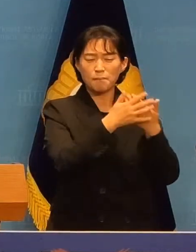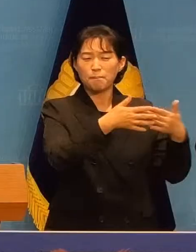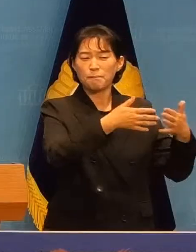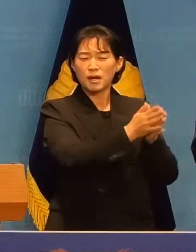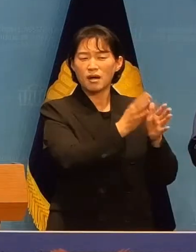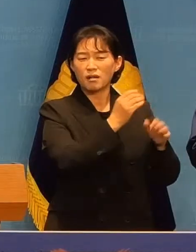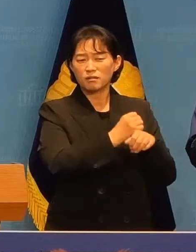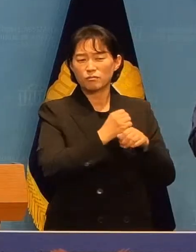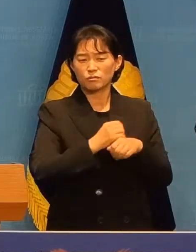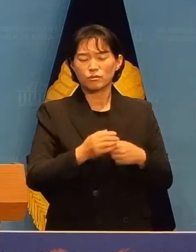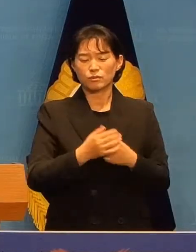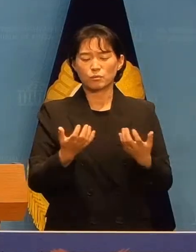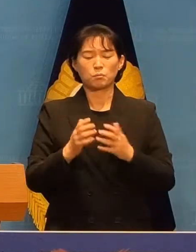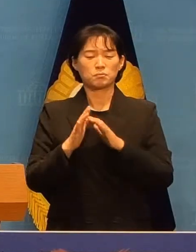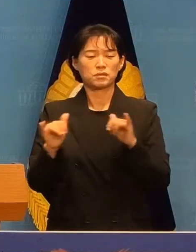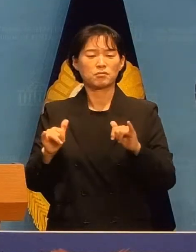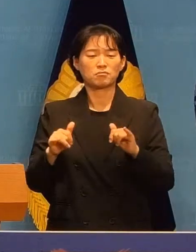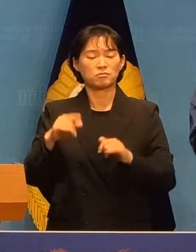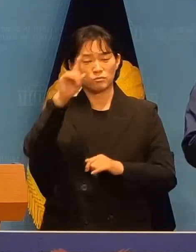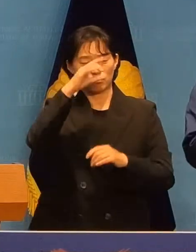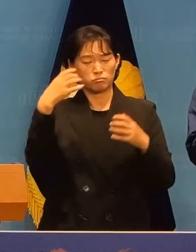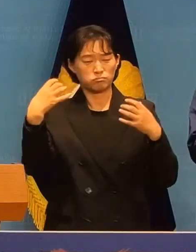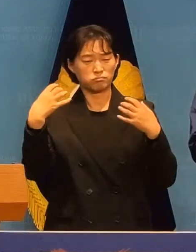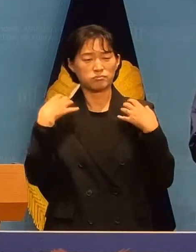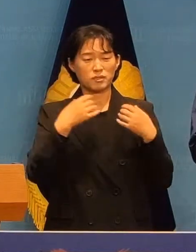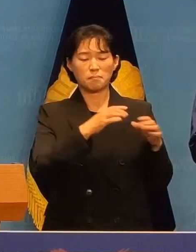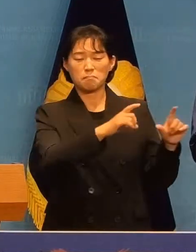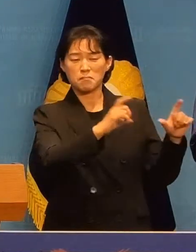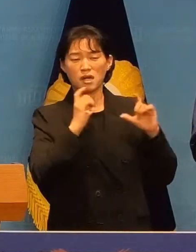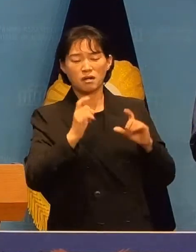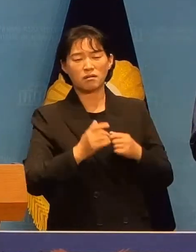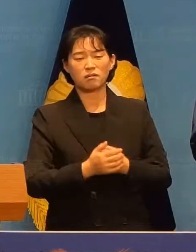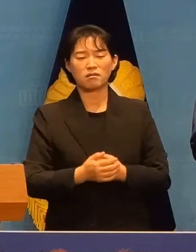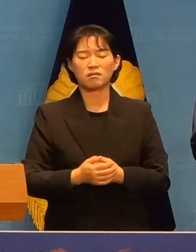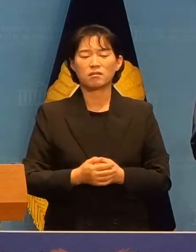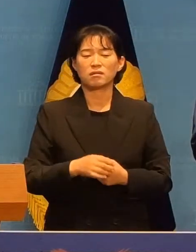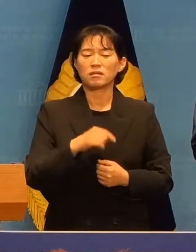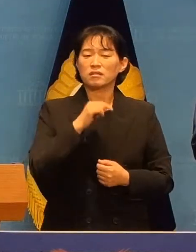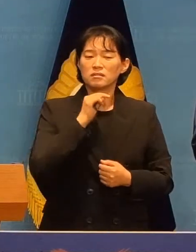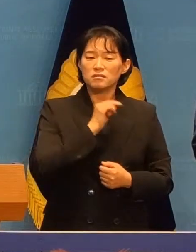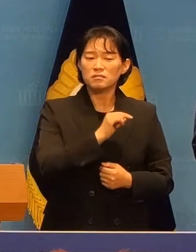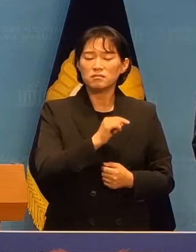우리 정부에 일방적으로 통보했습니다. 노조와 직영